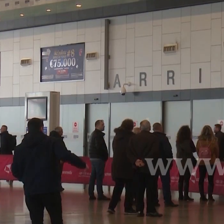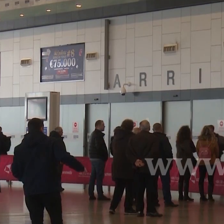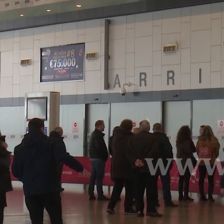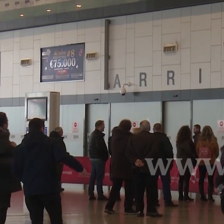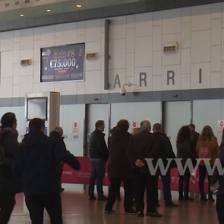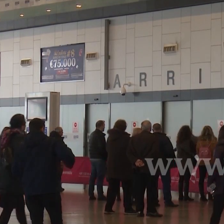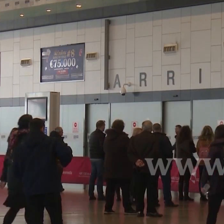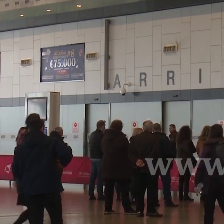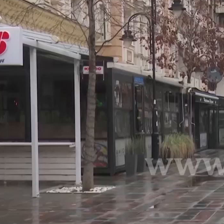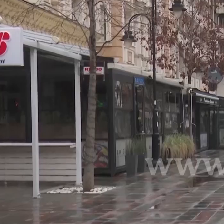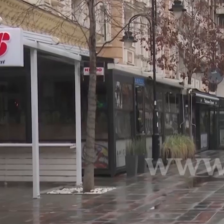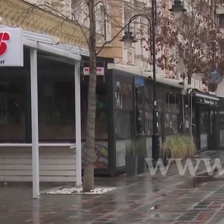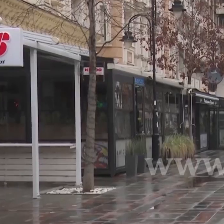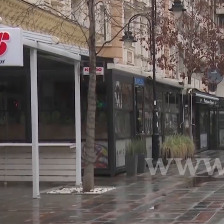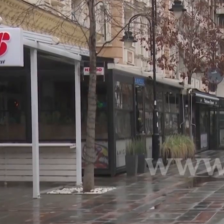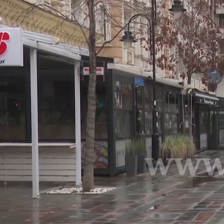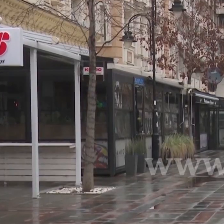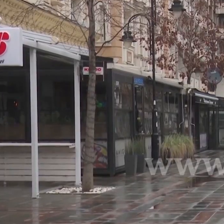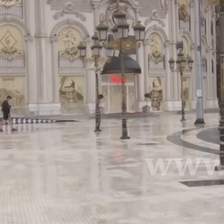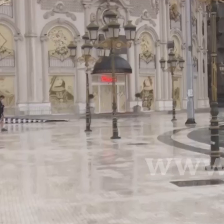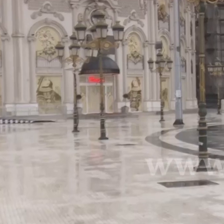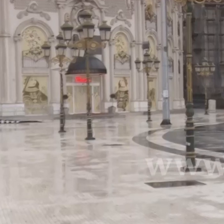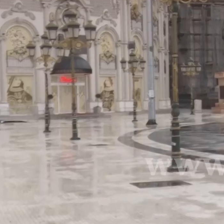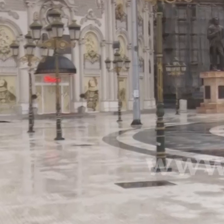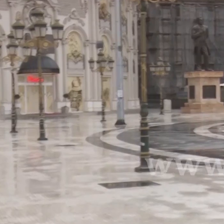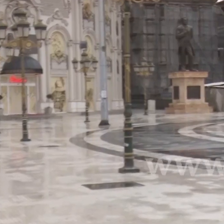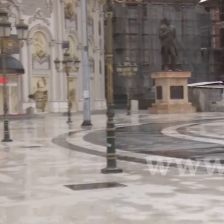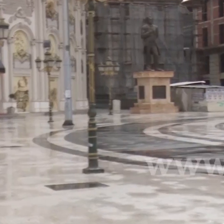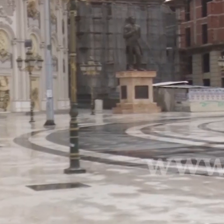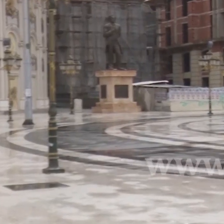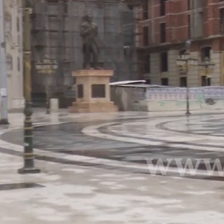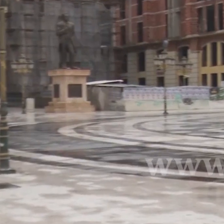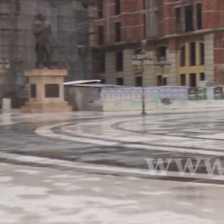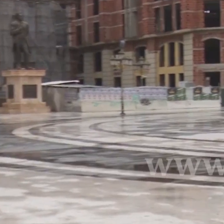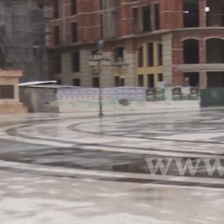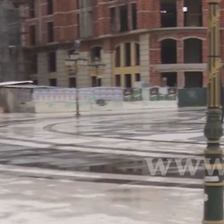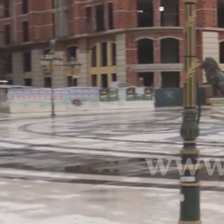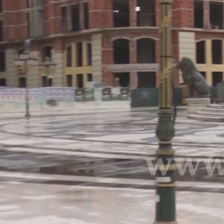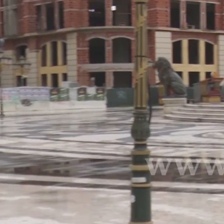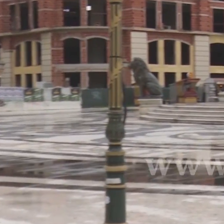бидат во домашна изолација. Исто така во моментов околу 2000 лица се во самоизолација.